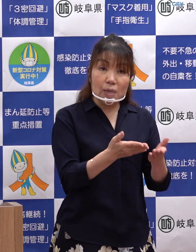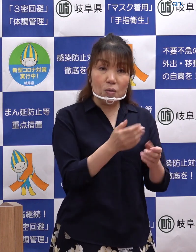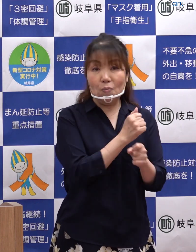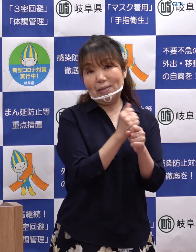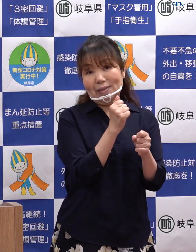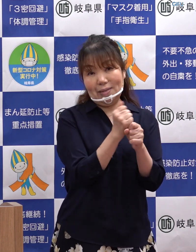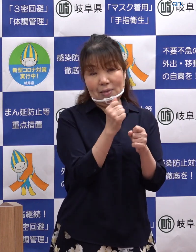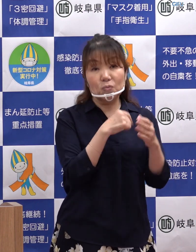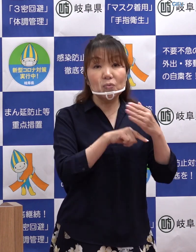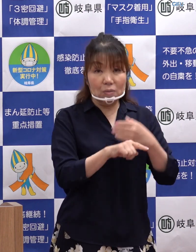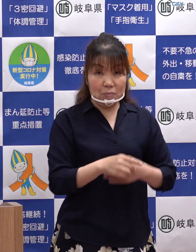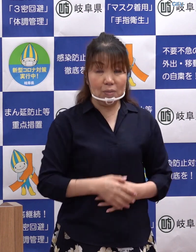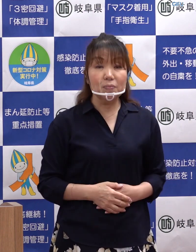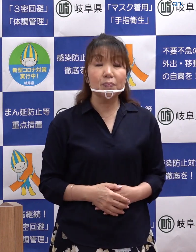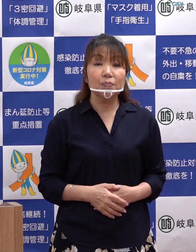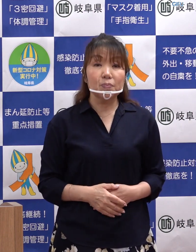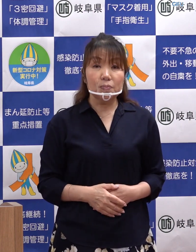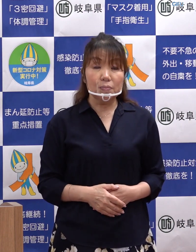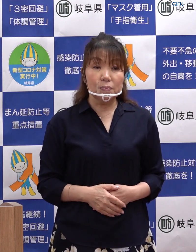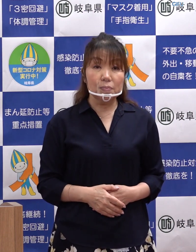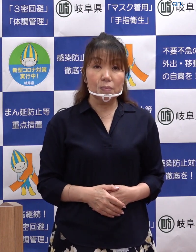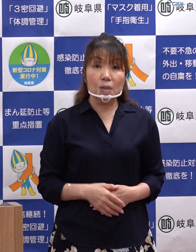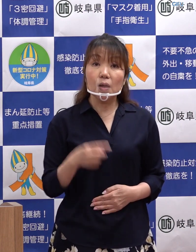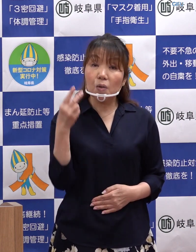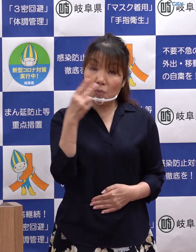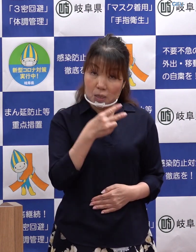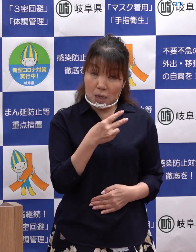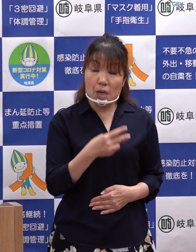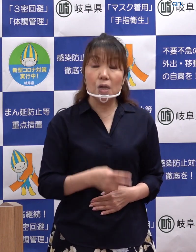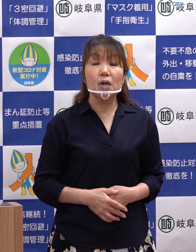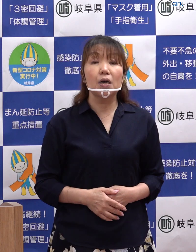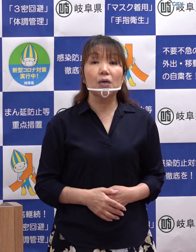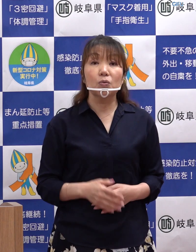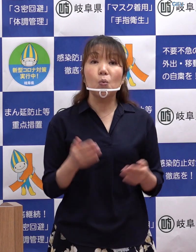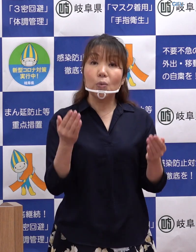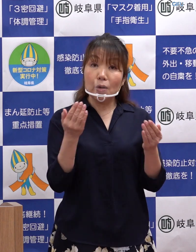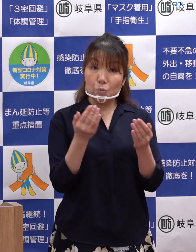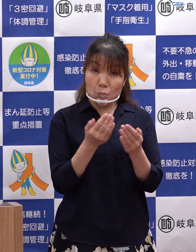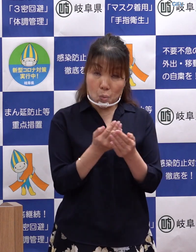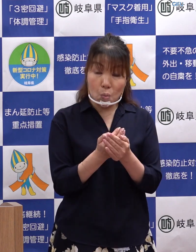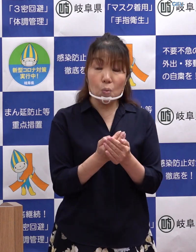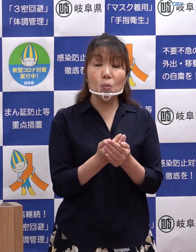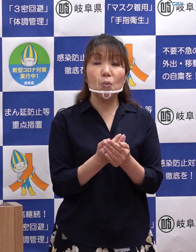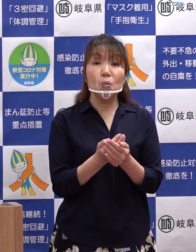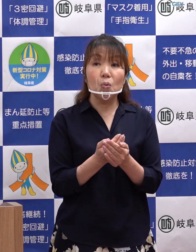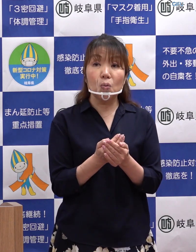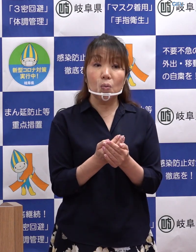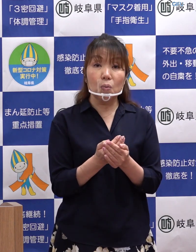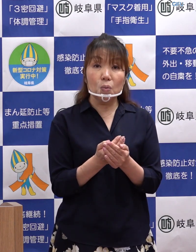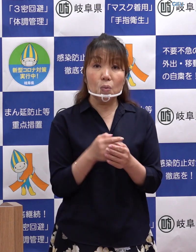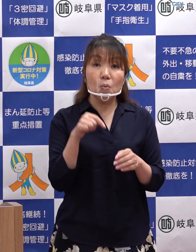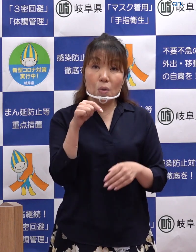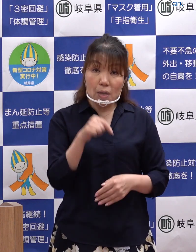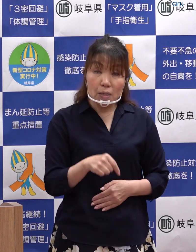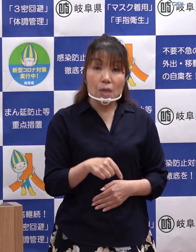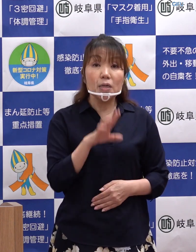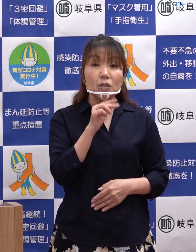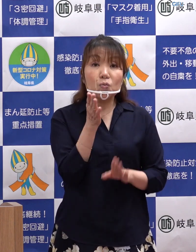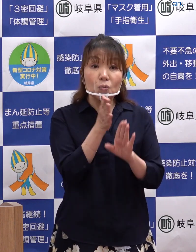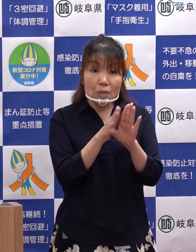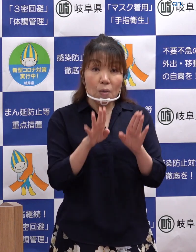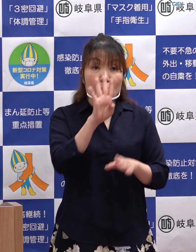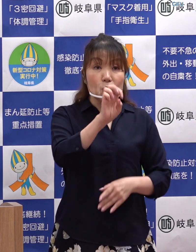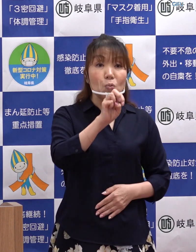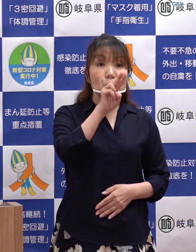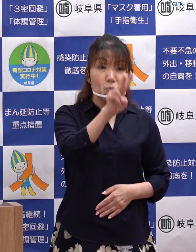なるわけで、ございます。それからそうしますと、これで42市町村のうち